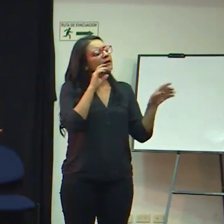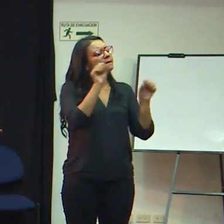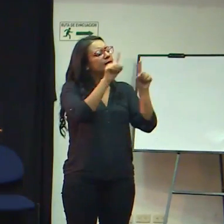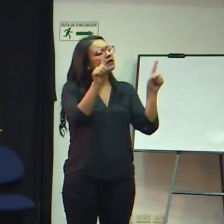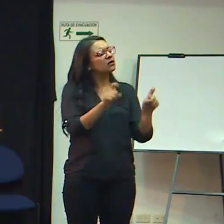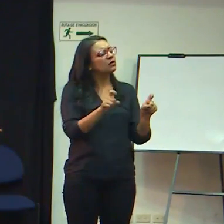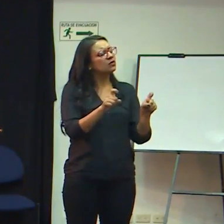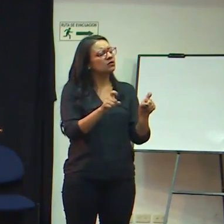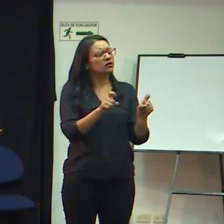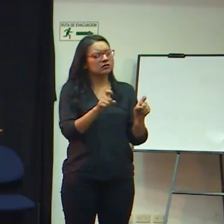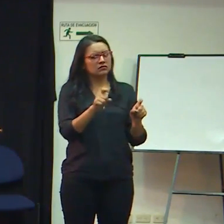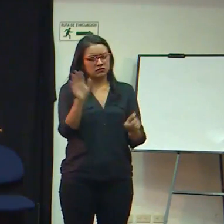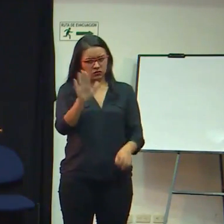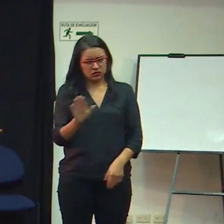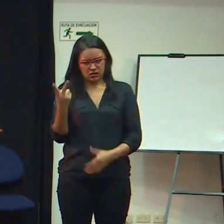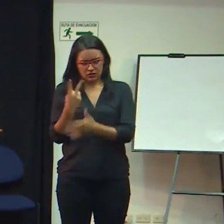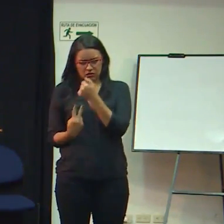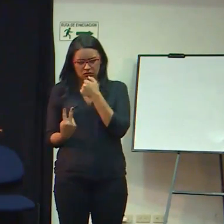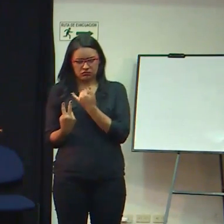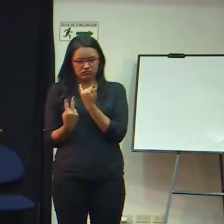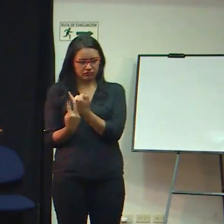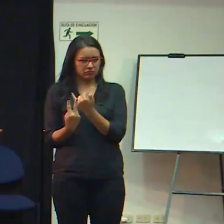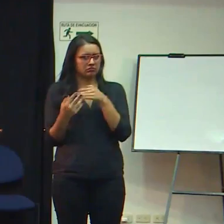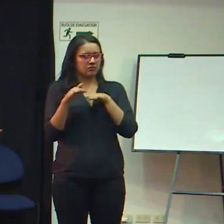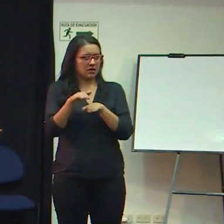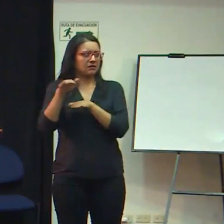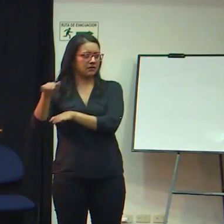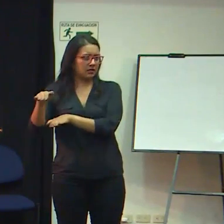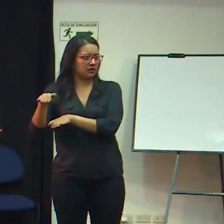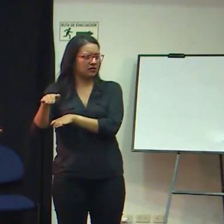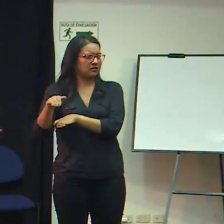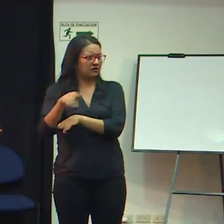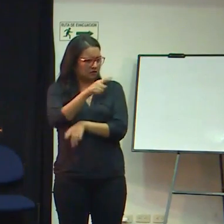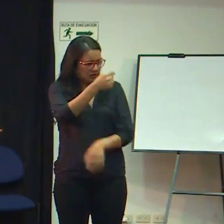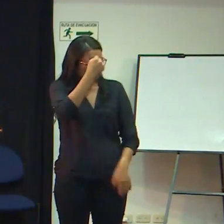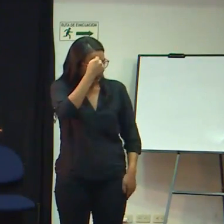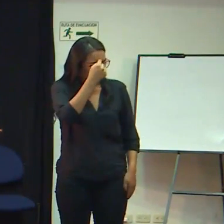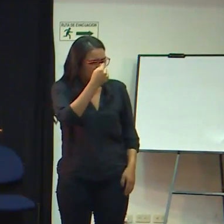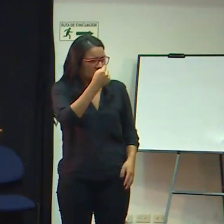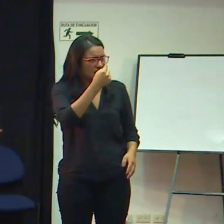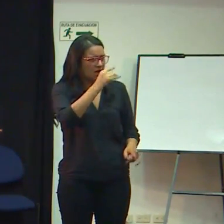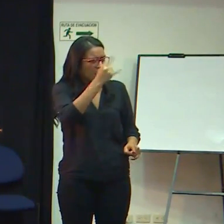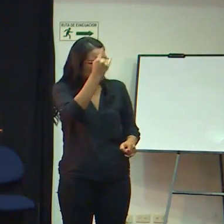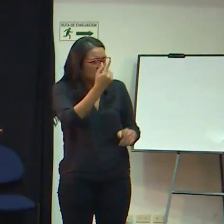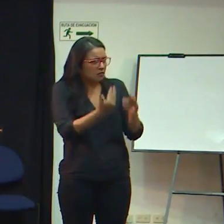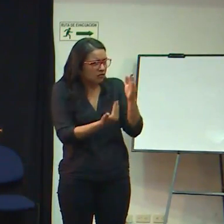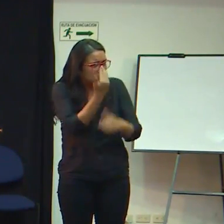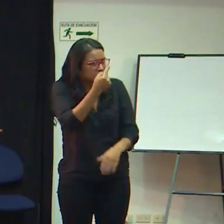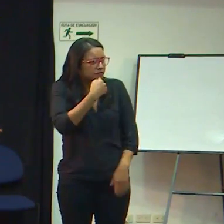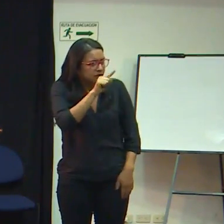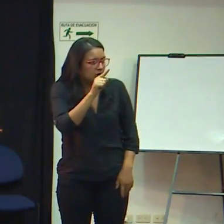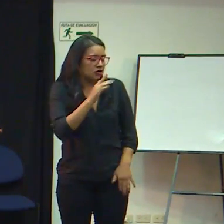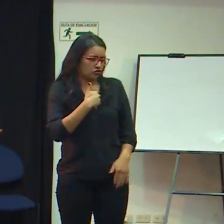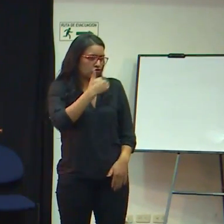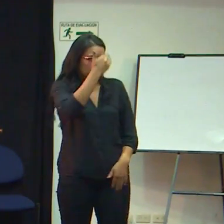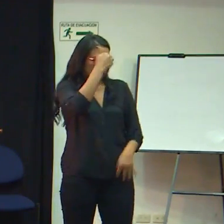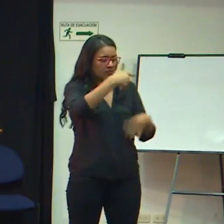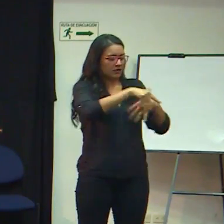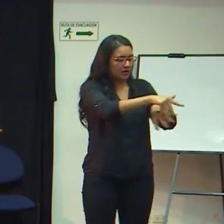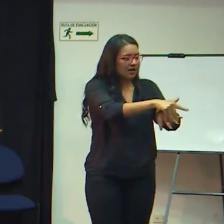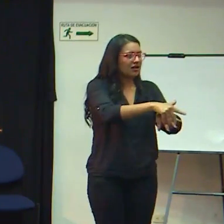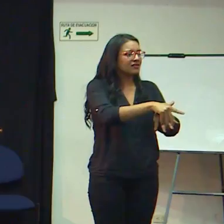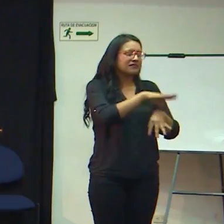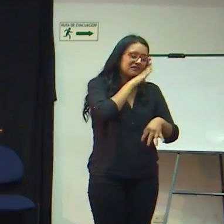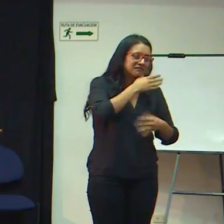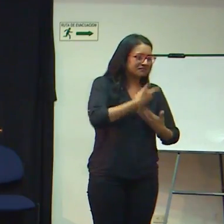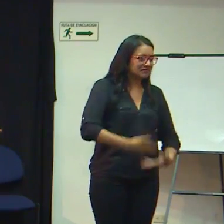es, ustedes como representantes, ¿han pensado algo innovador? O sea, dicen que critica la marcha de las pijamas, la marcha